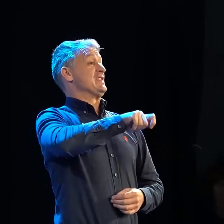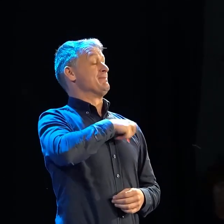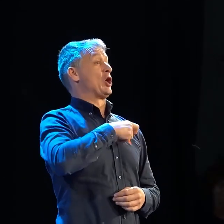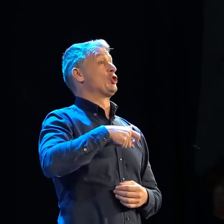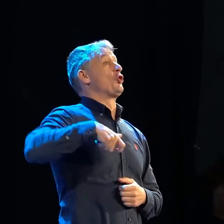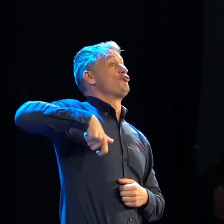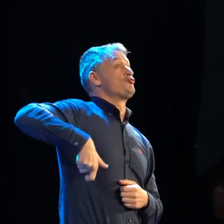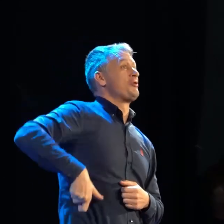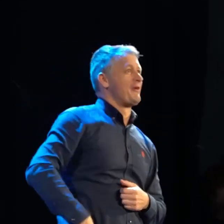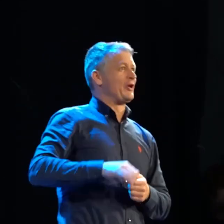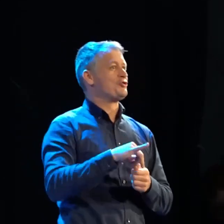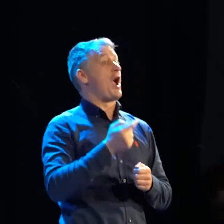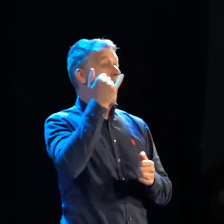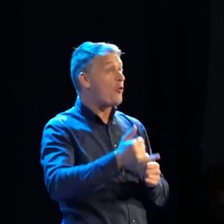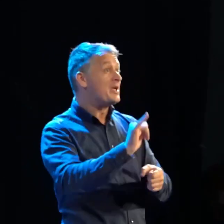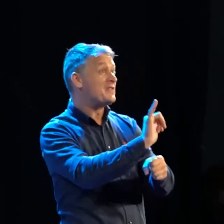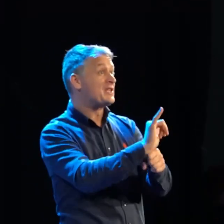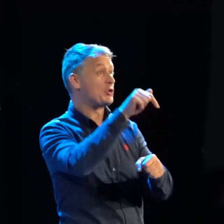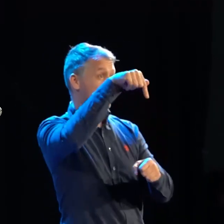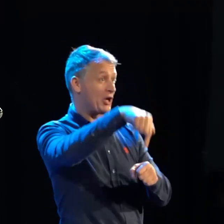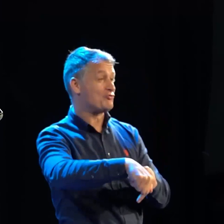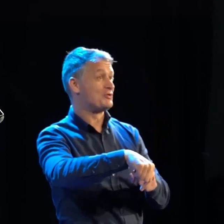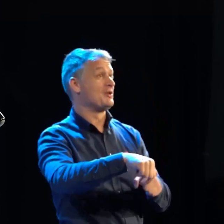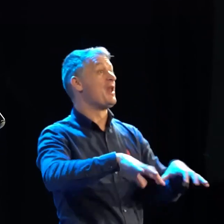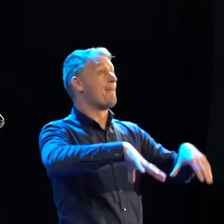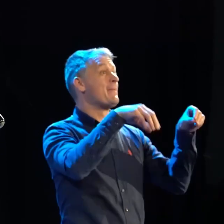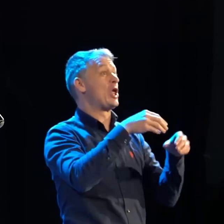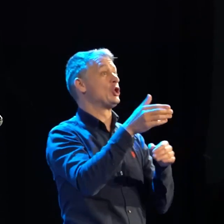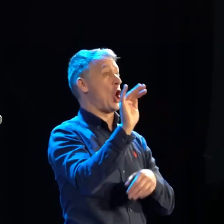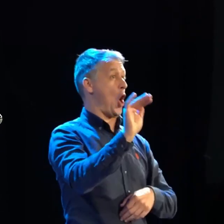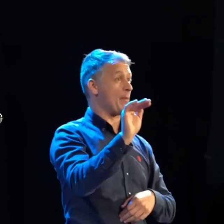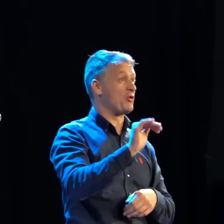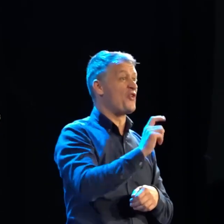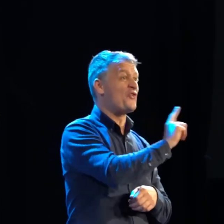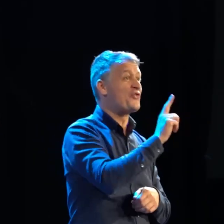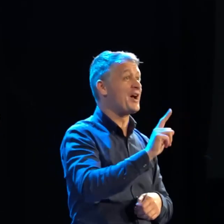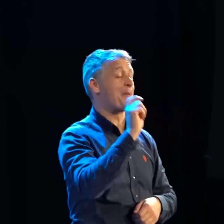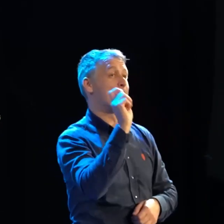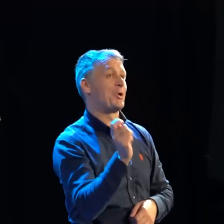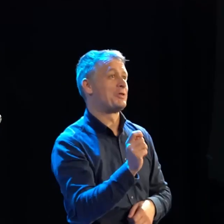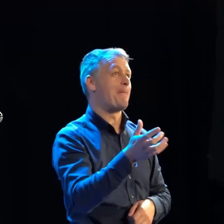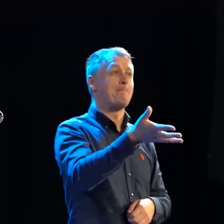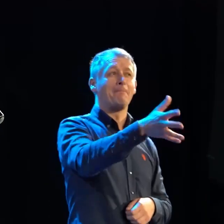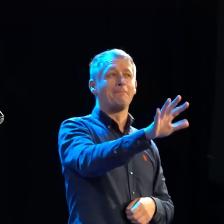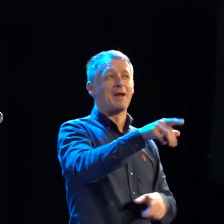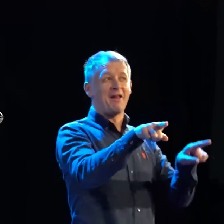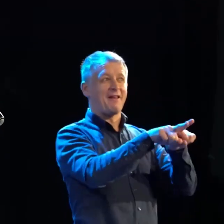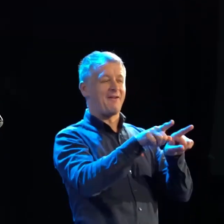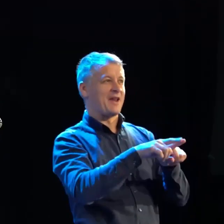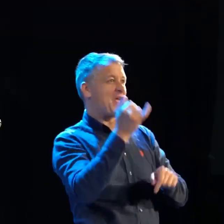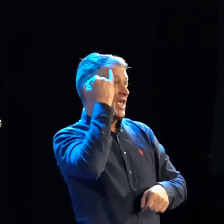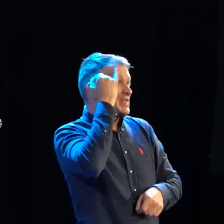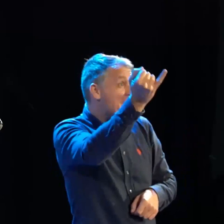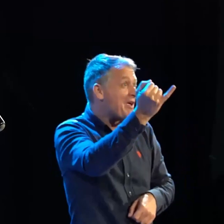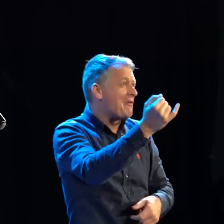aparatul copiilor, ei bine, fiecare proiect pare o idee ca la români, care n-a